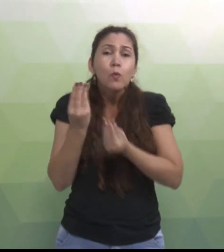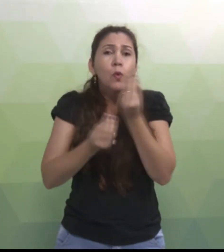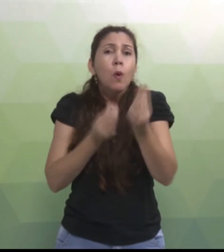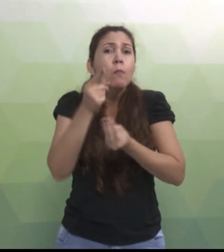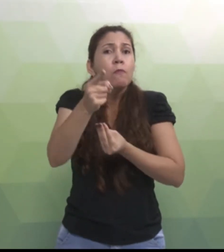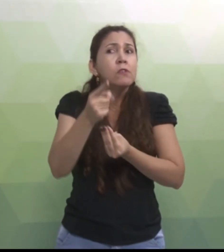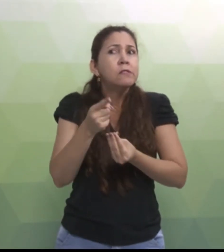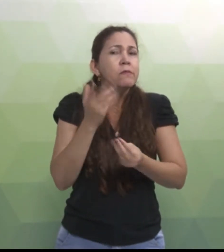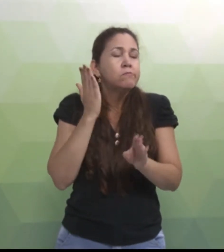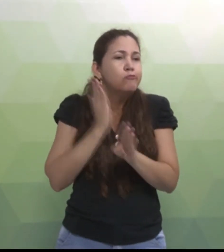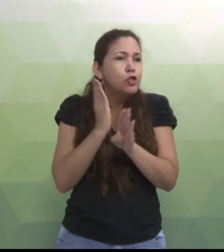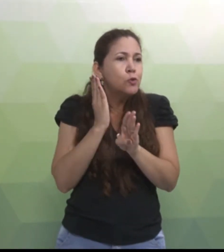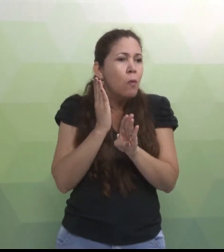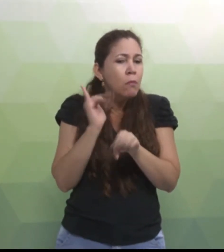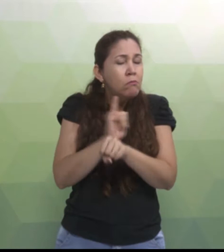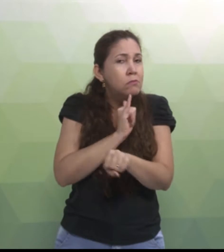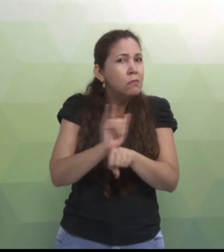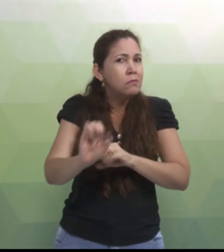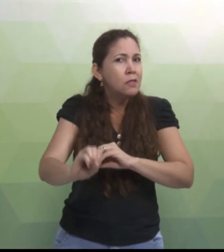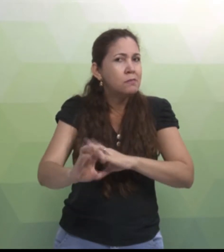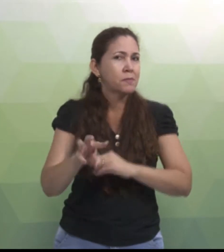Então, você precisa descobrir uma estratégia para ensiná-lo.